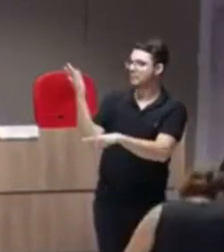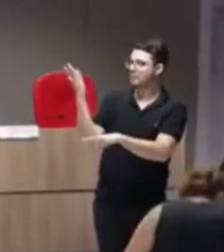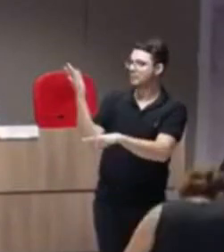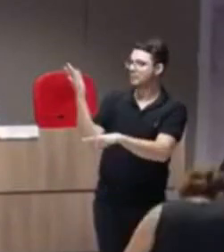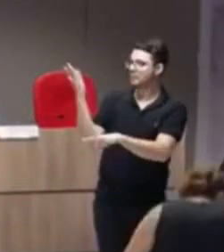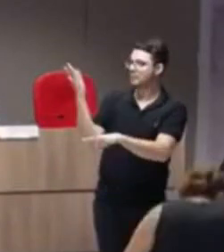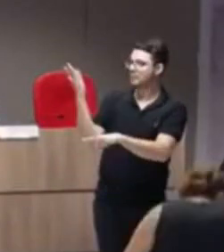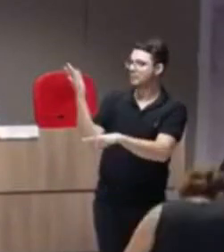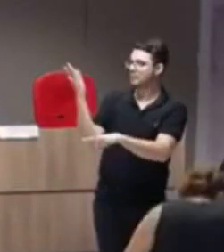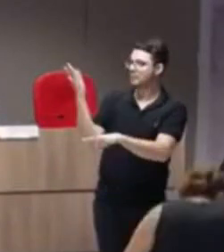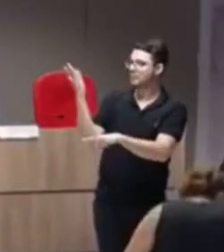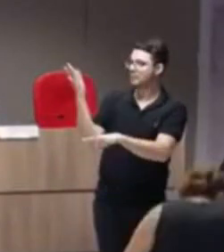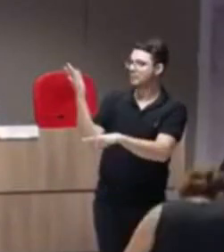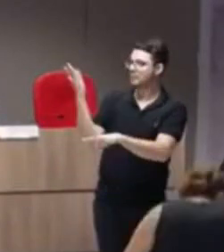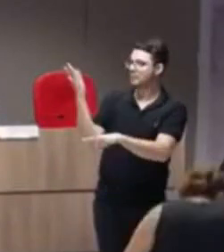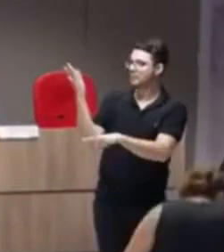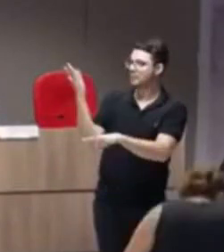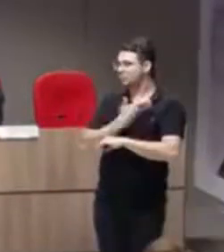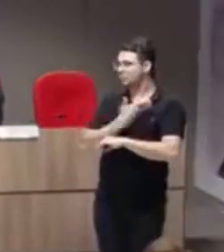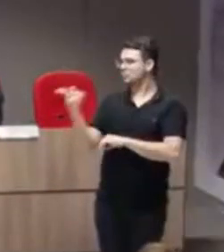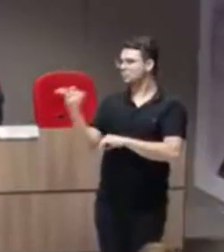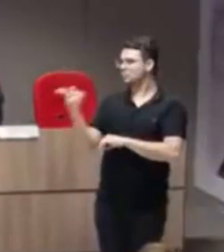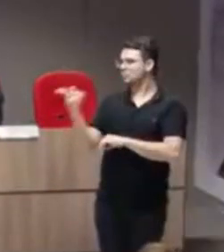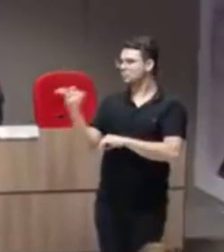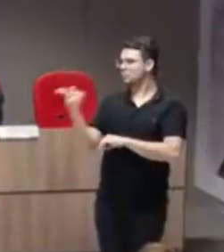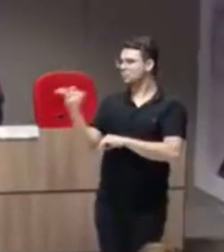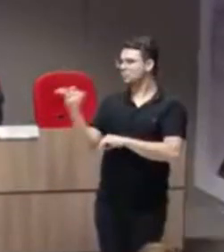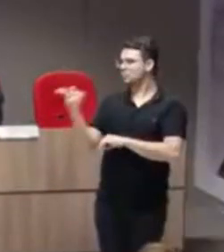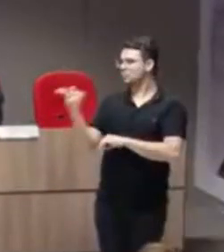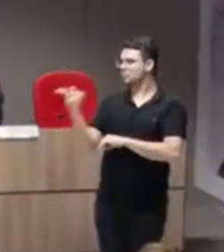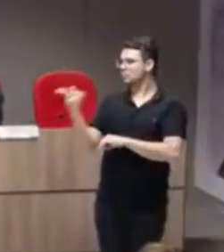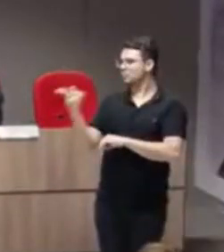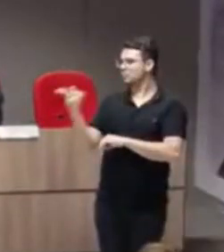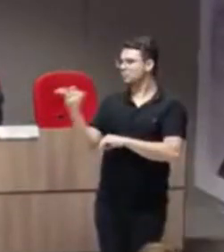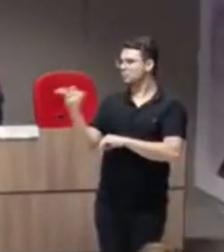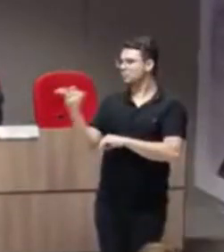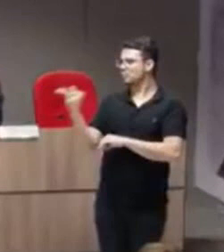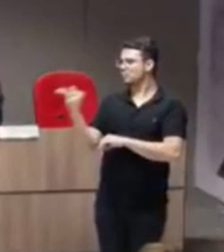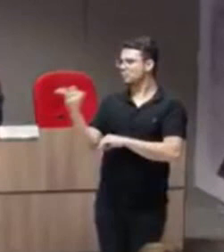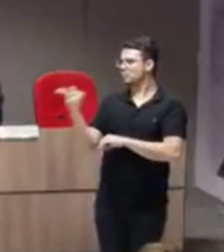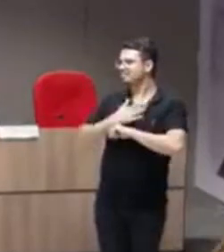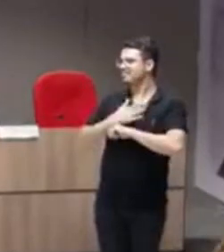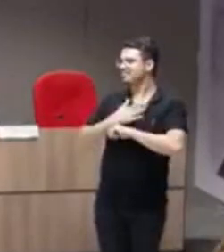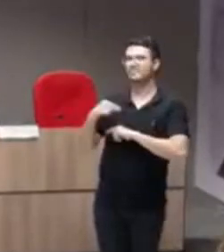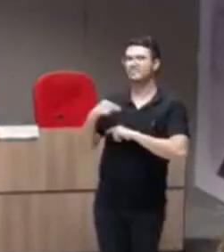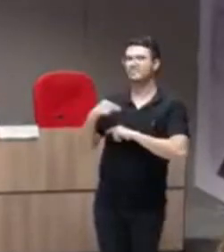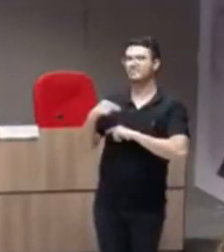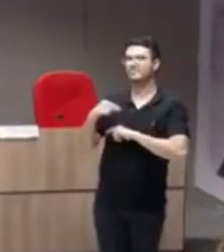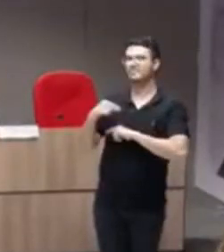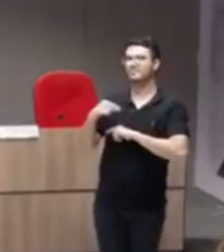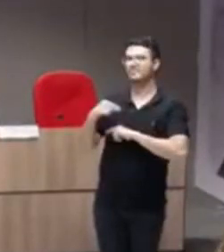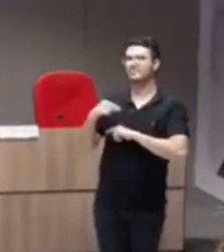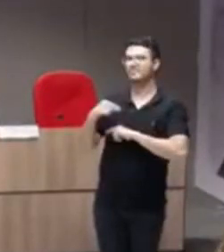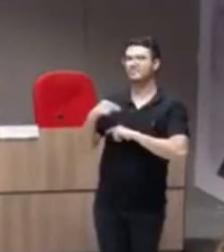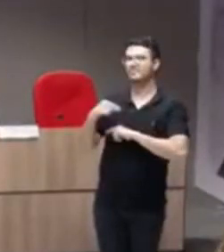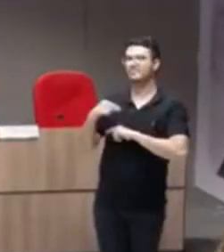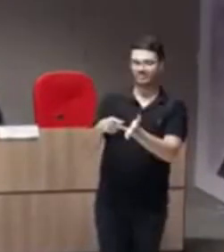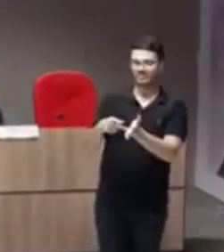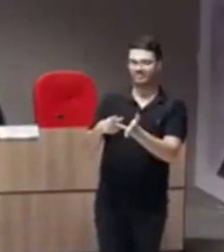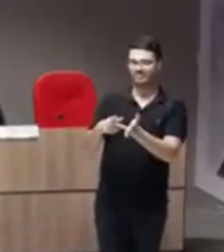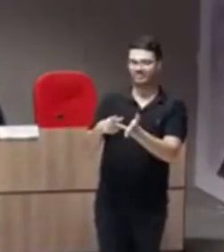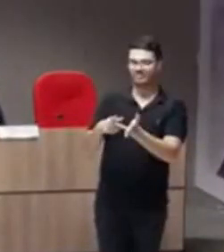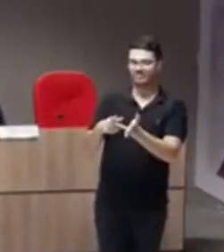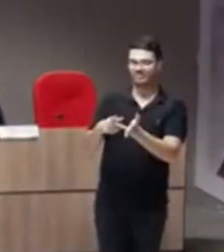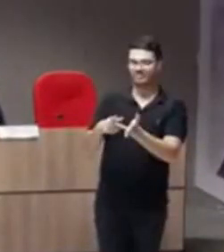uma colega espetacular, que também muito contribuiu, foi a que de fato levou a parceria